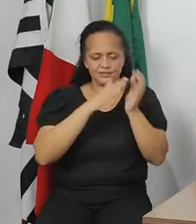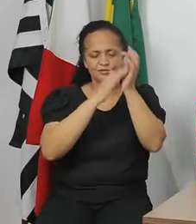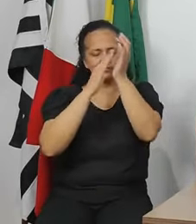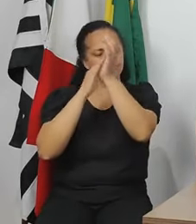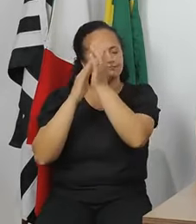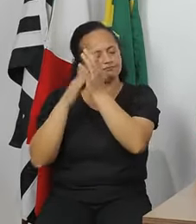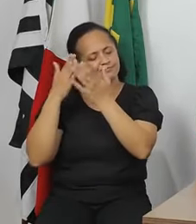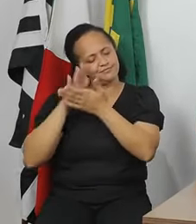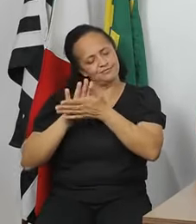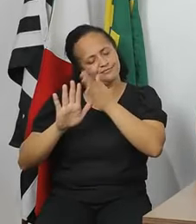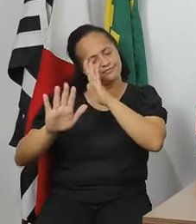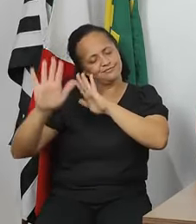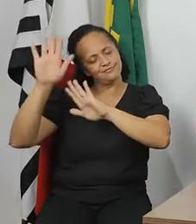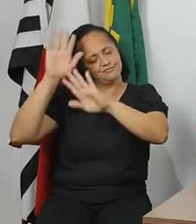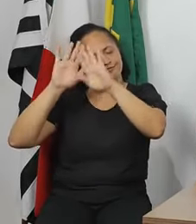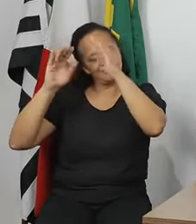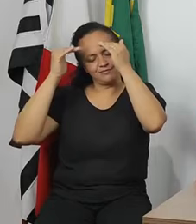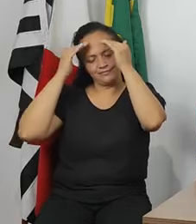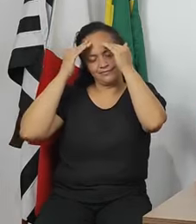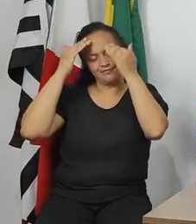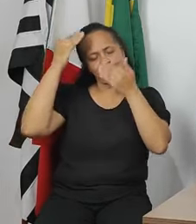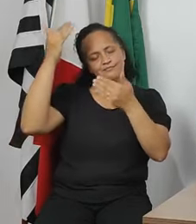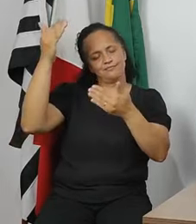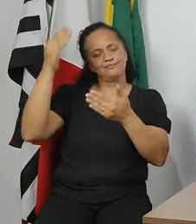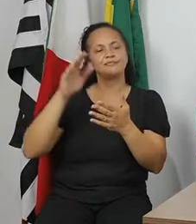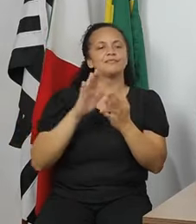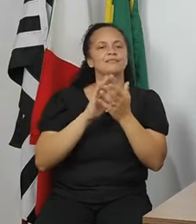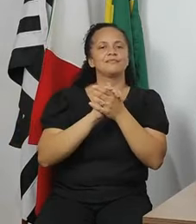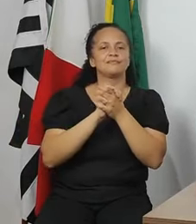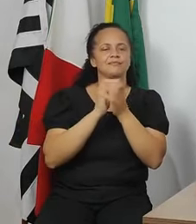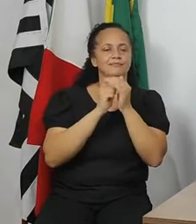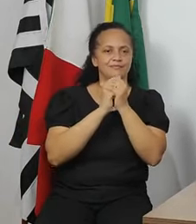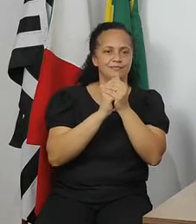louvamos e te agradecemos. Amém.